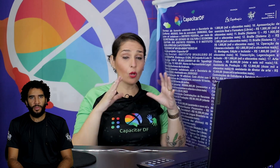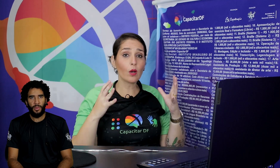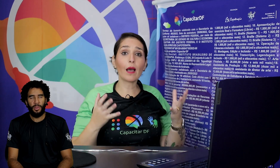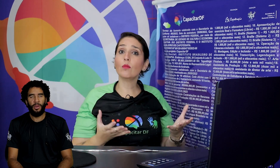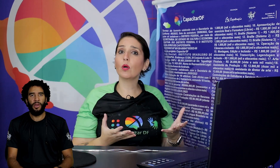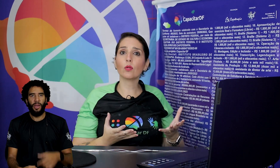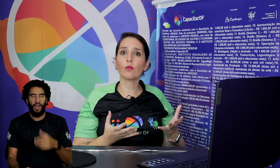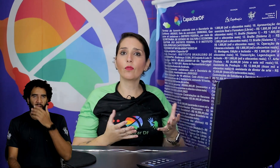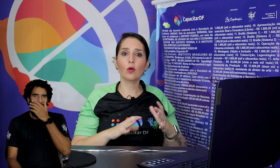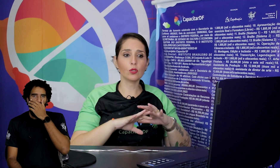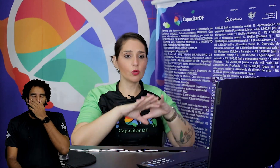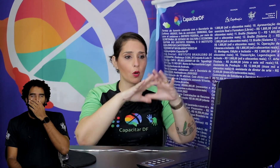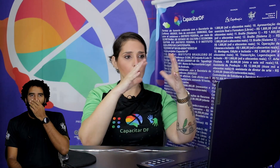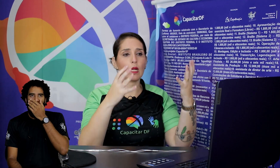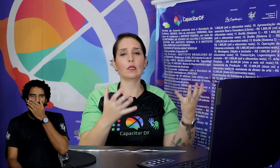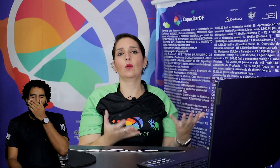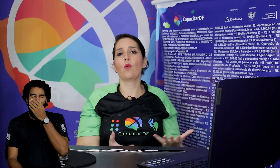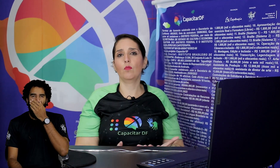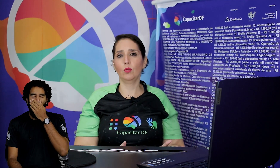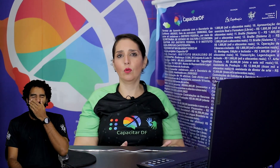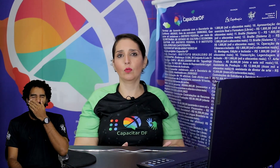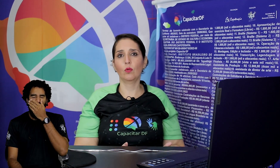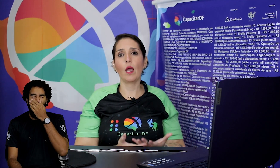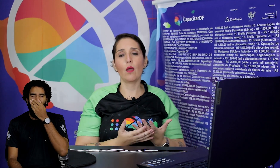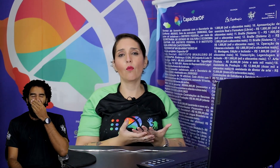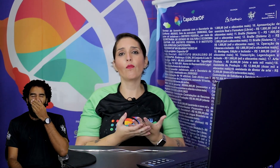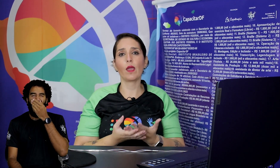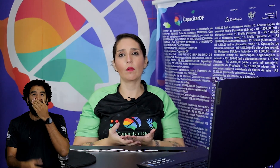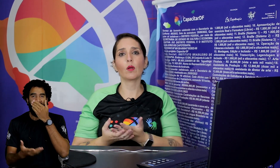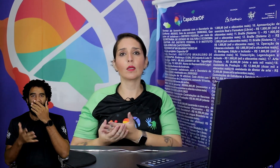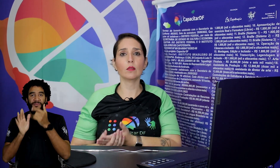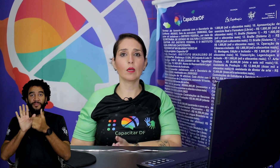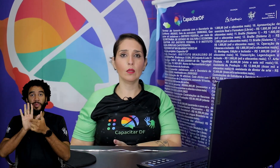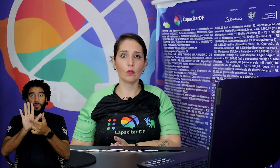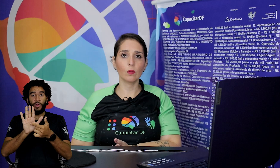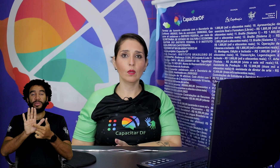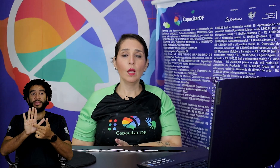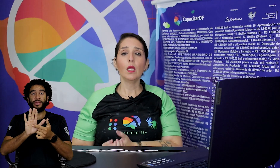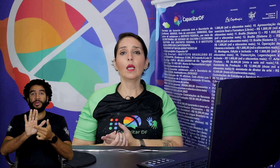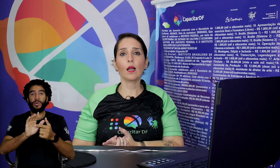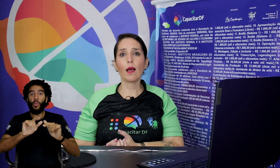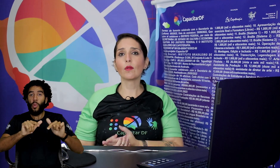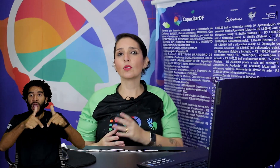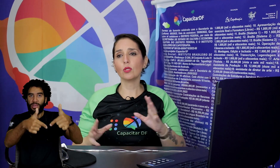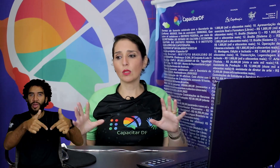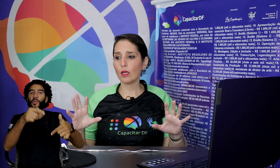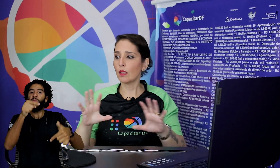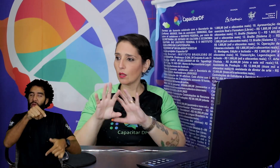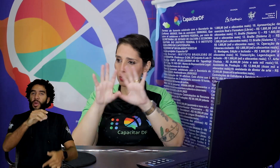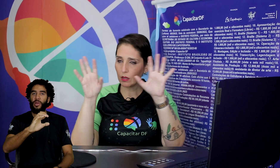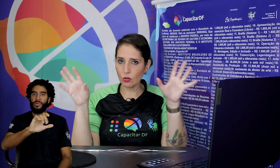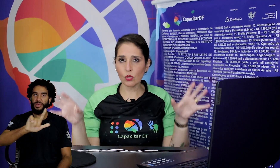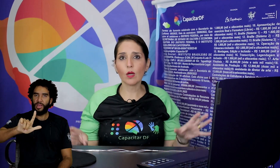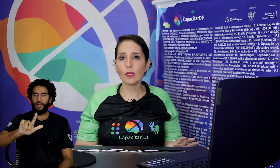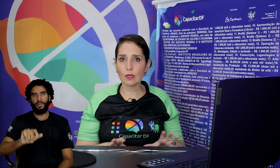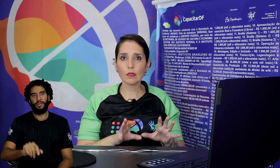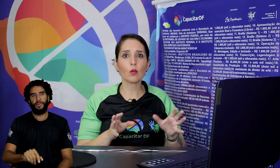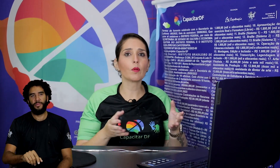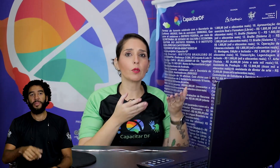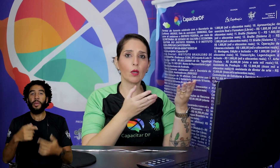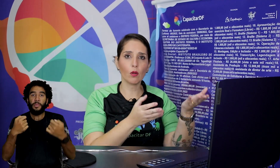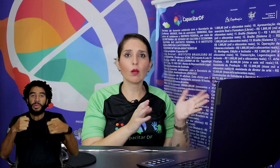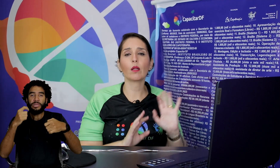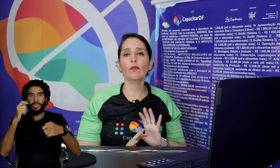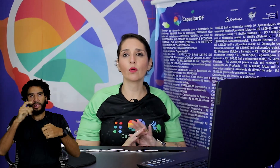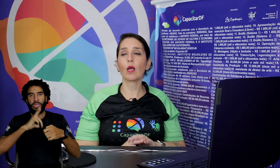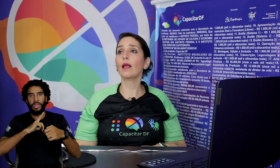esse colocar um bolo no forno te mostra a ação como um todo. É um verbo classificador. E claro que a gente tem que ter a noção de organização para